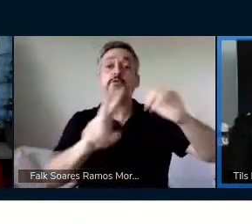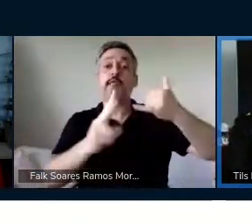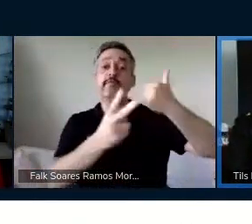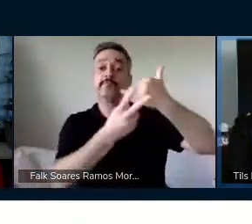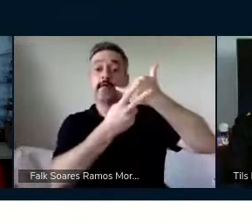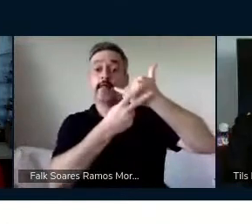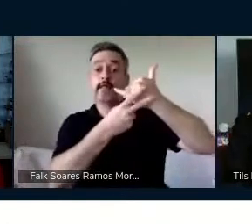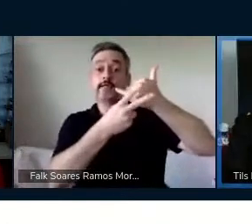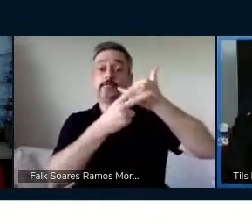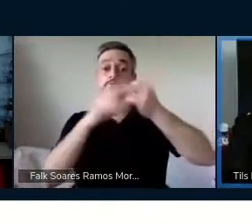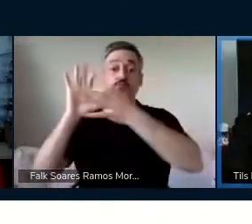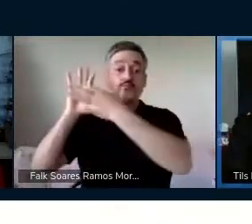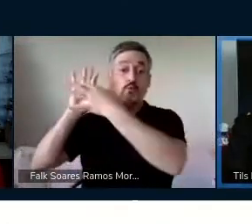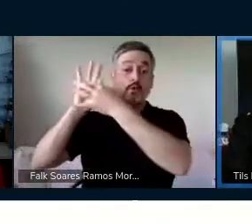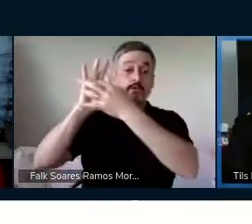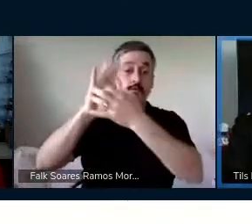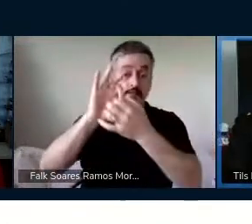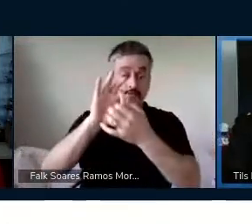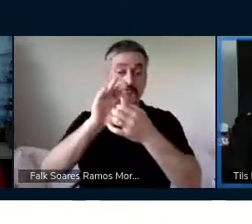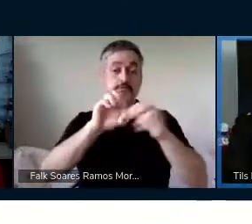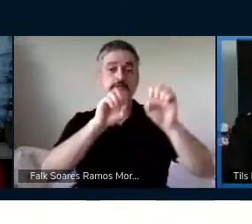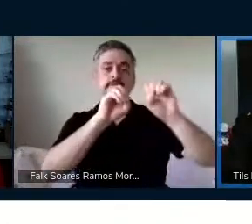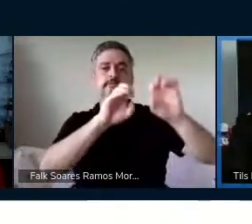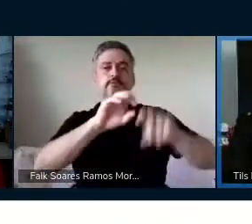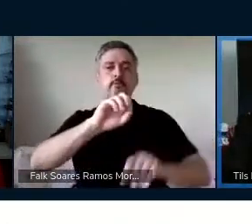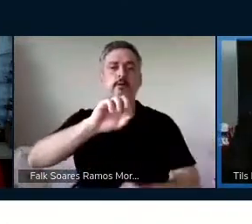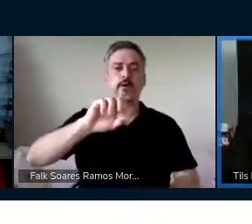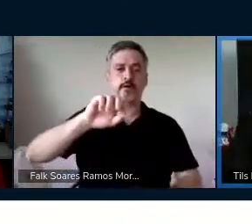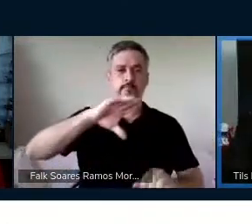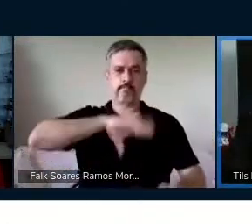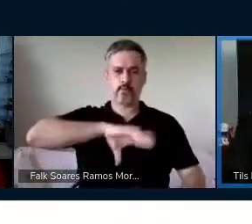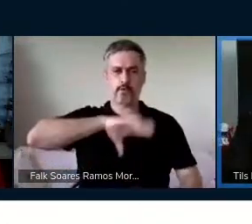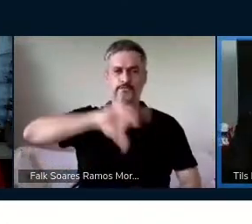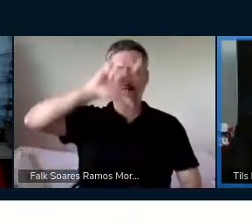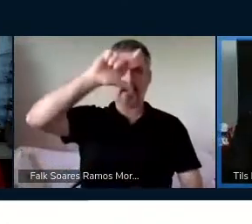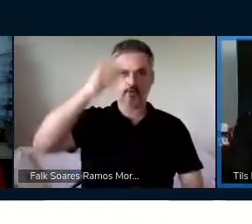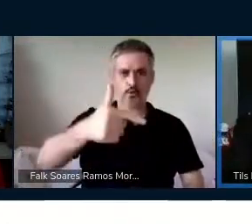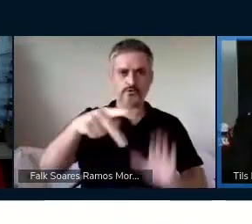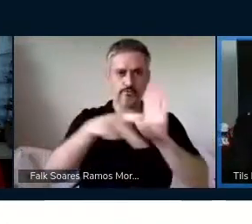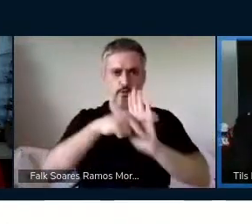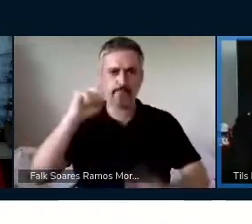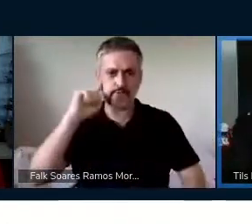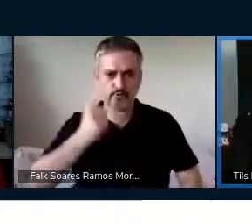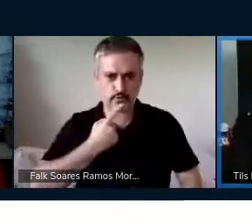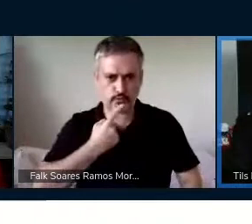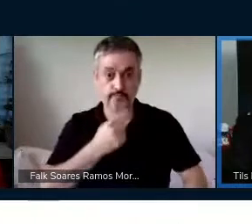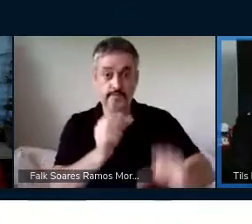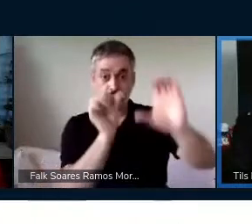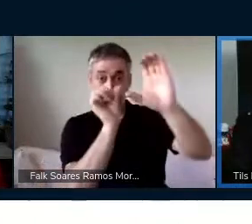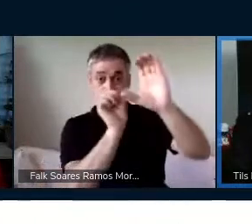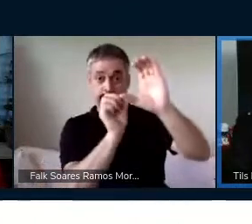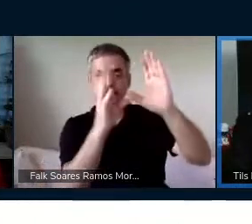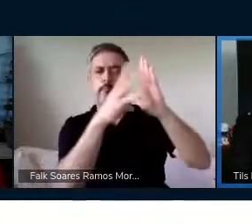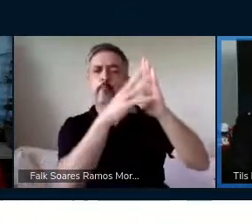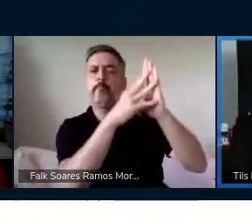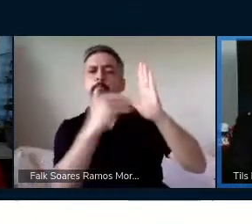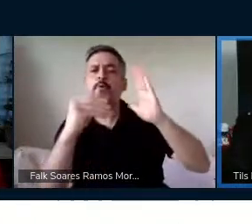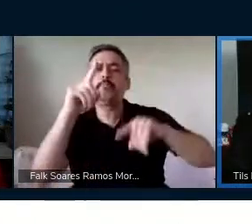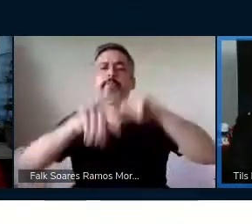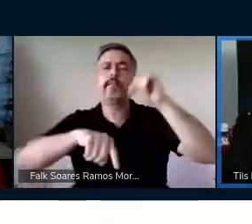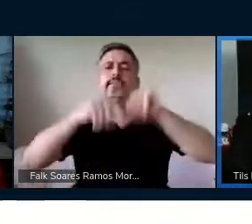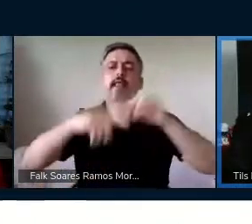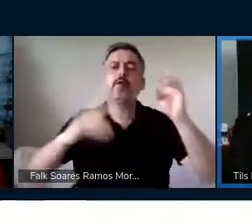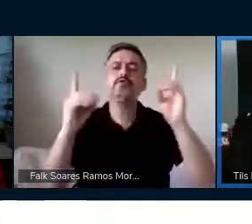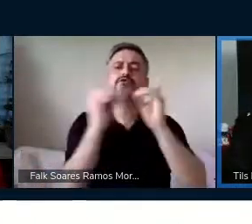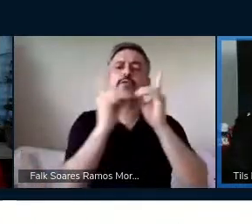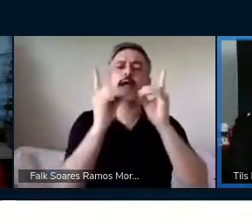metodológico. O capítulo 5, apresentamos a valência verbal no contexto do ensino do PL2 para